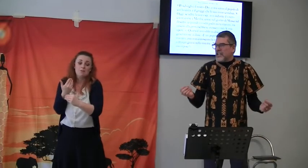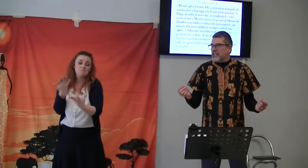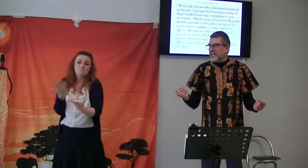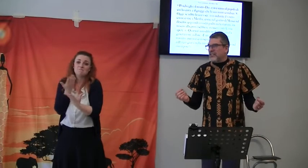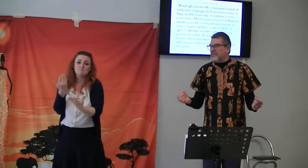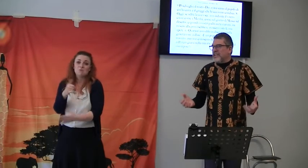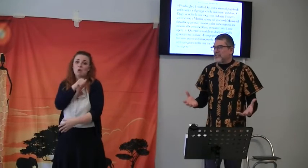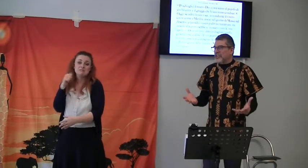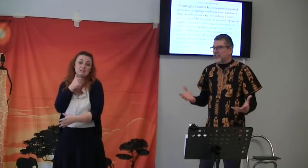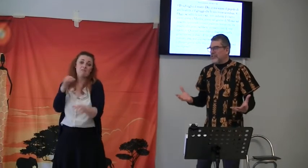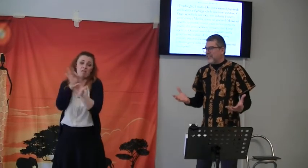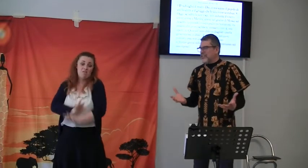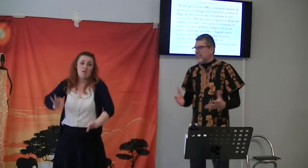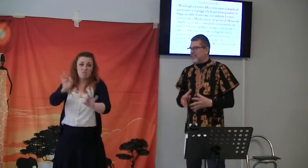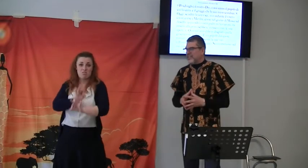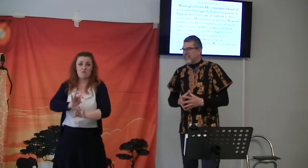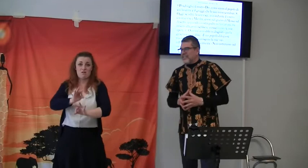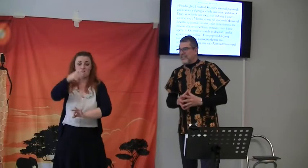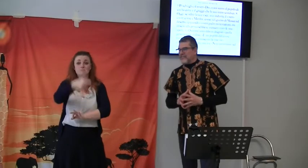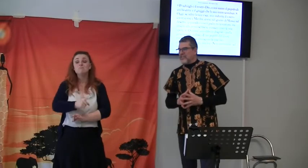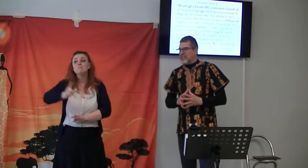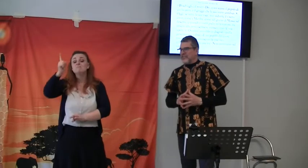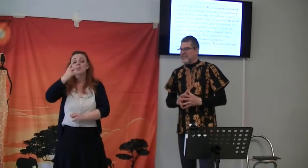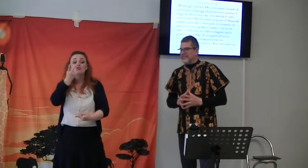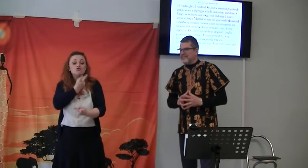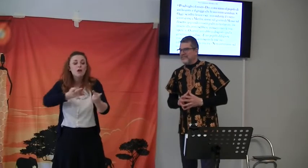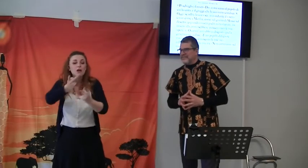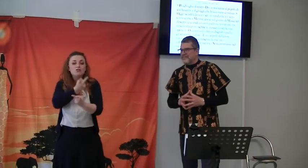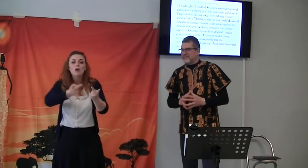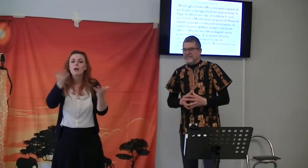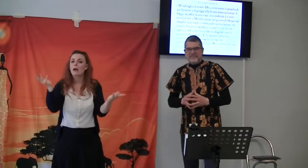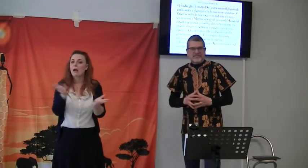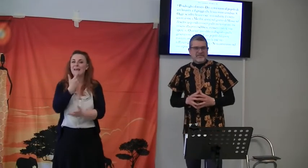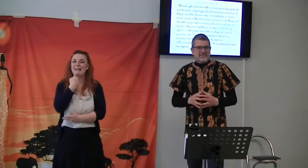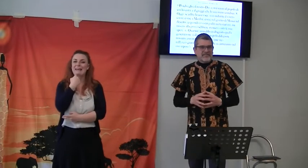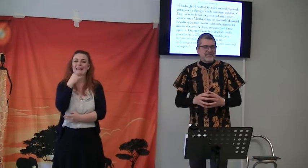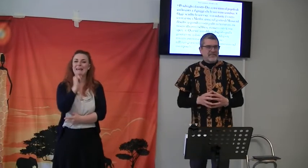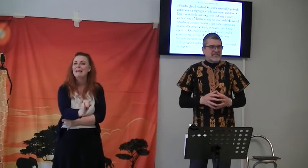Dio sta cercando veri adoratori, dice nel Vangelo.